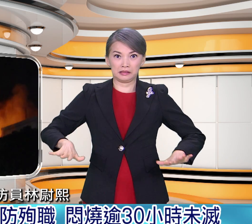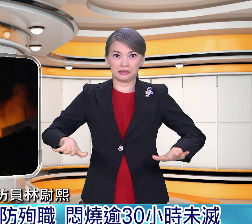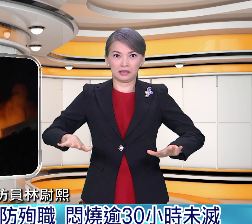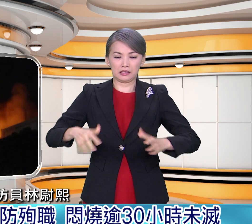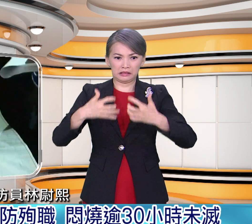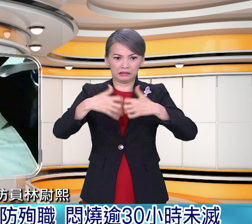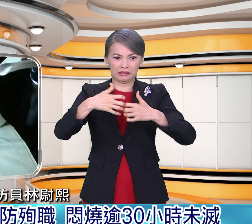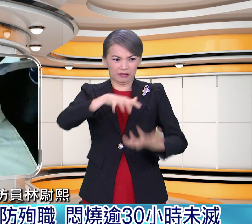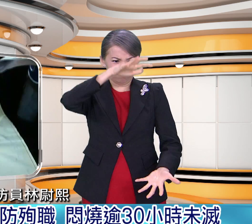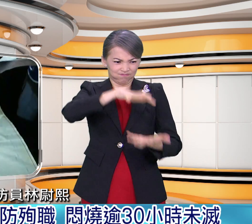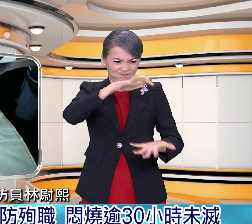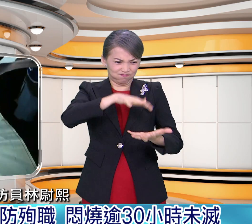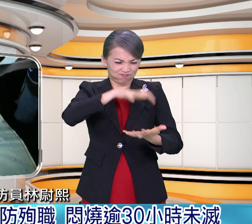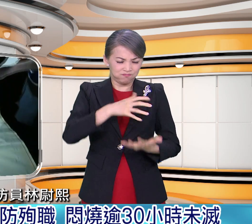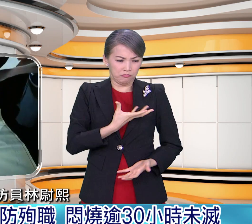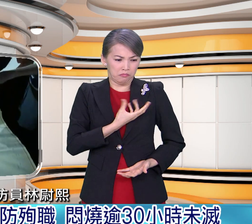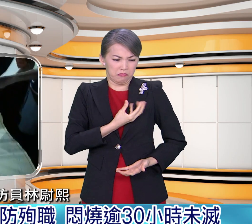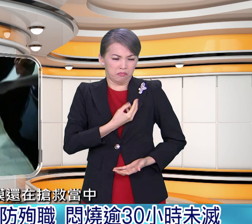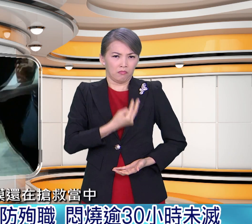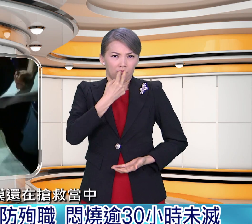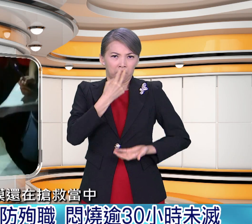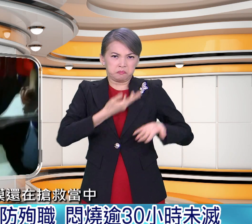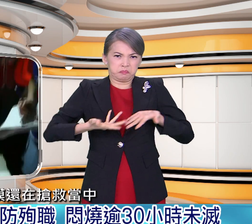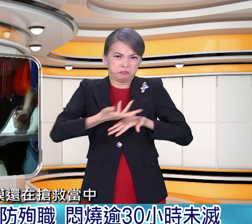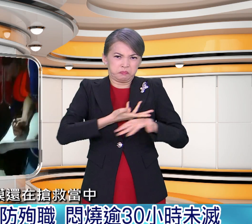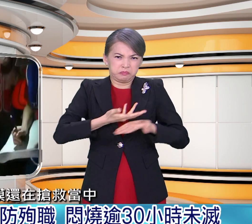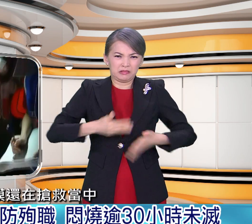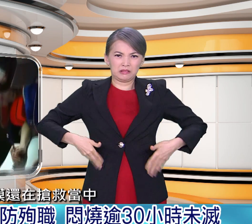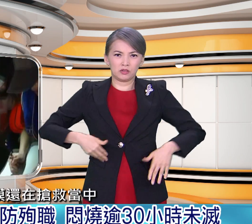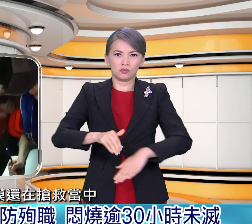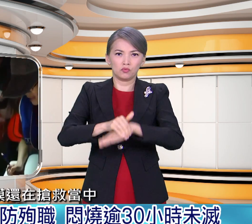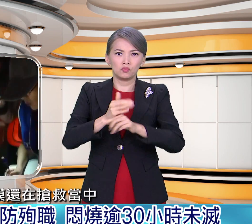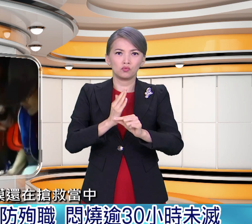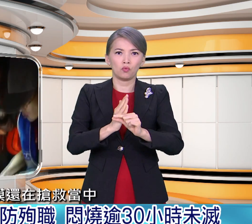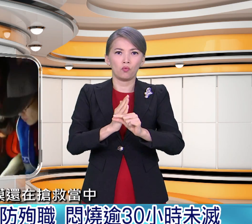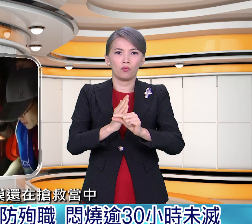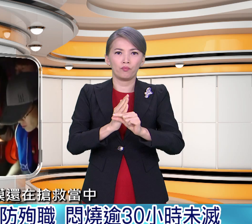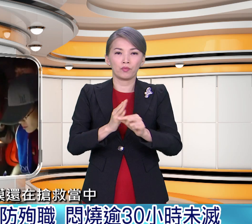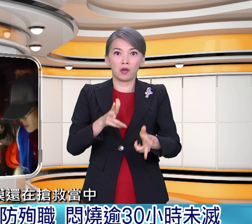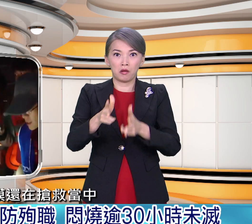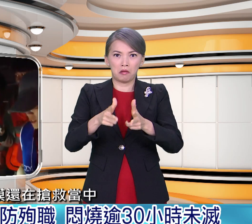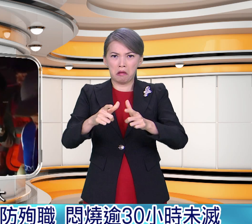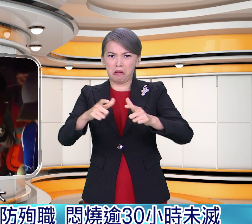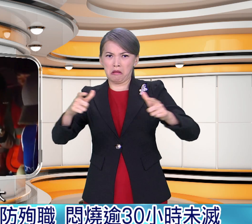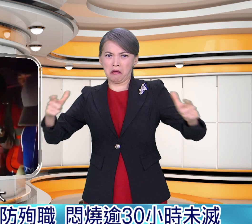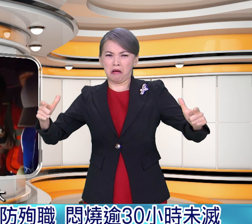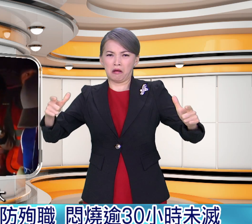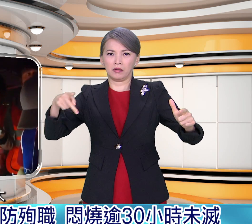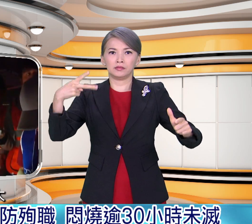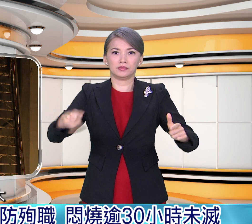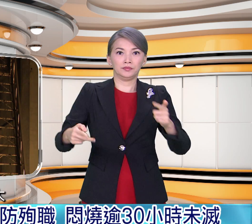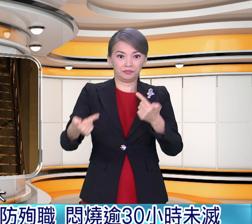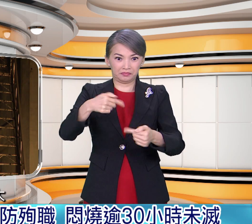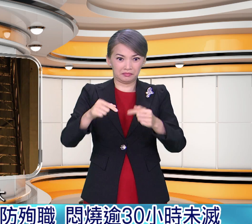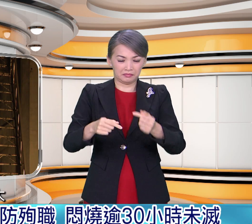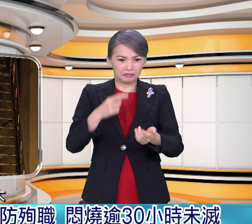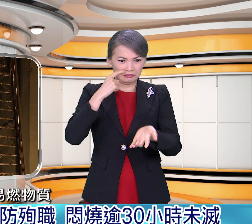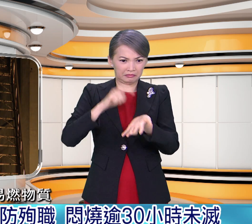的消防员林卫熙目前装上了叶克膜，还在抢救当中。因为工厂面积大，再